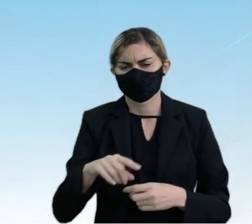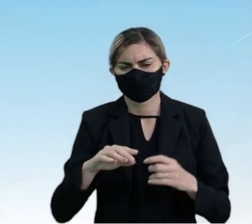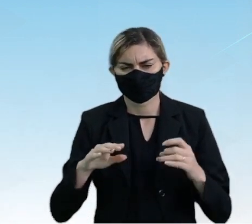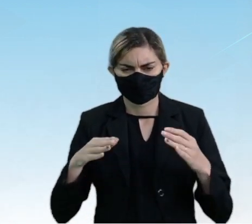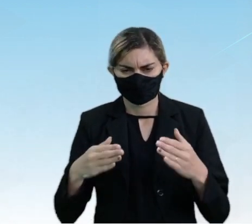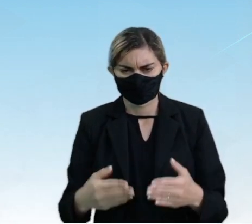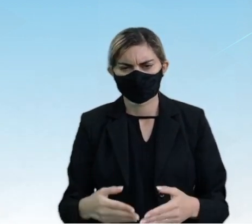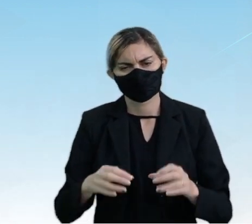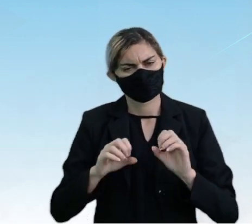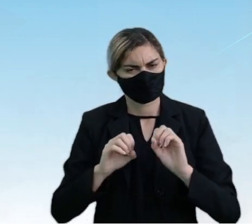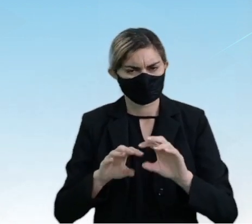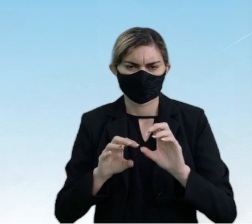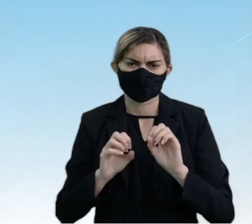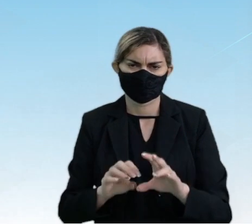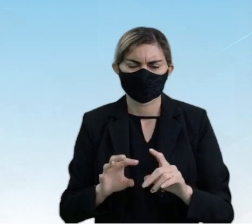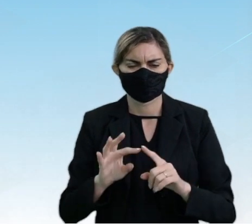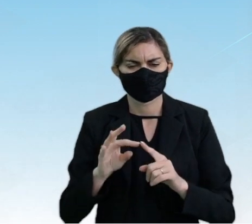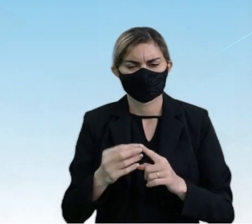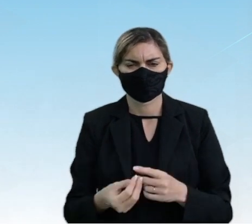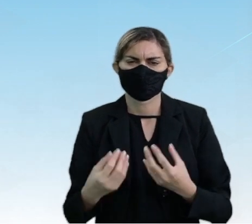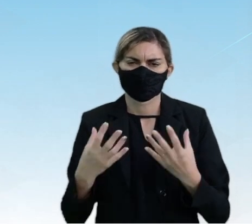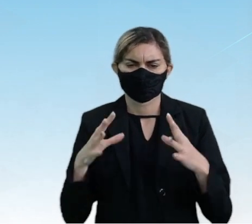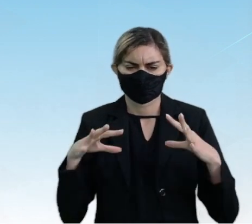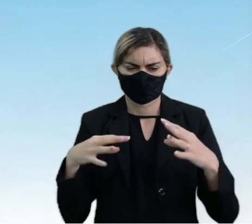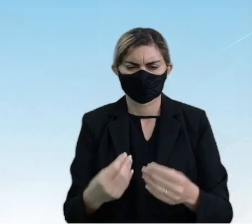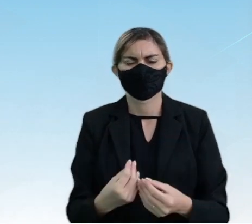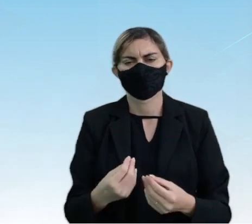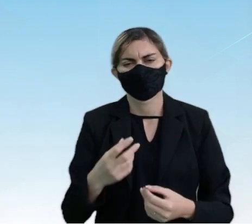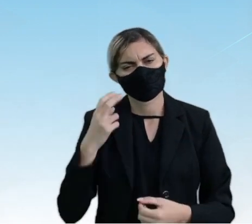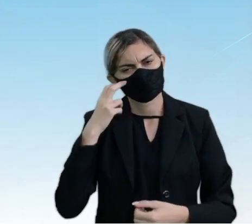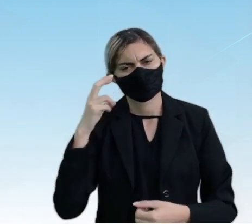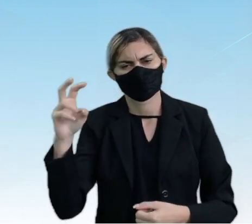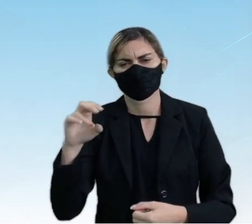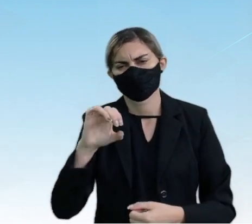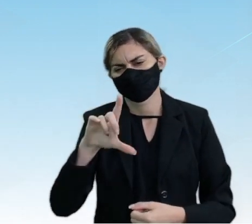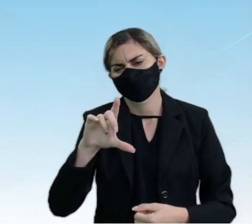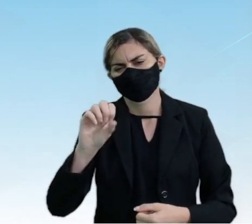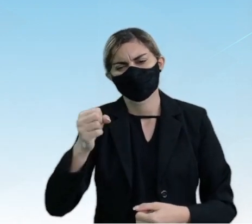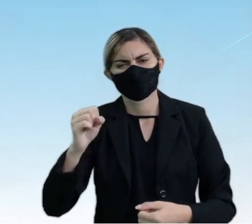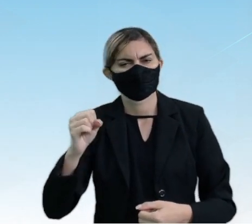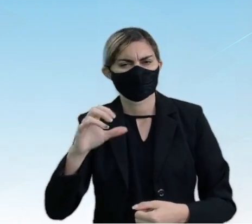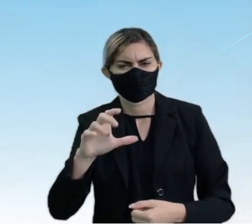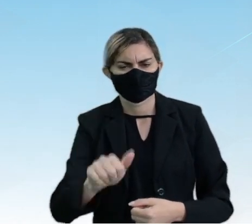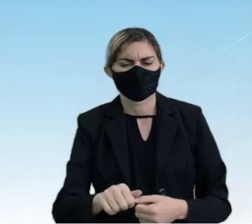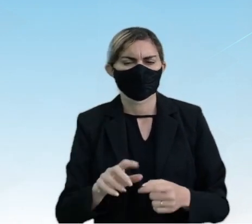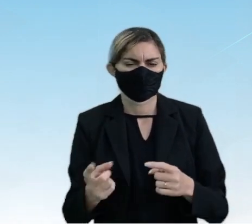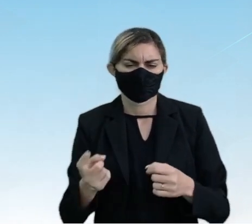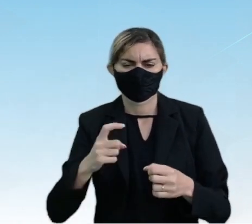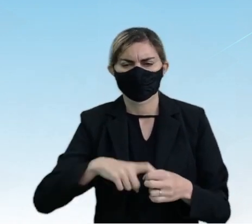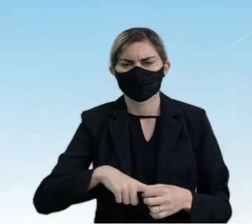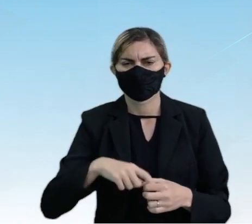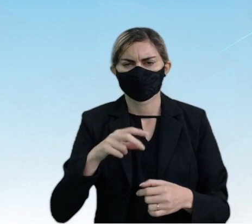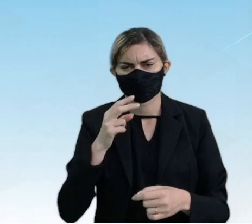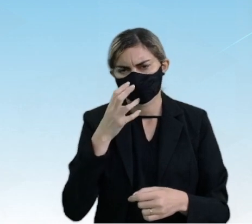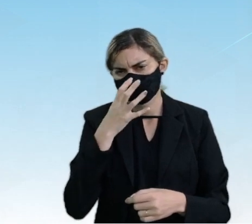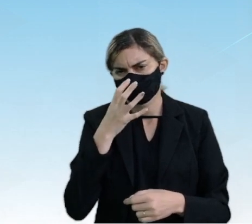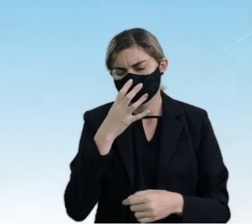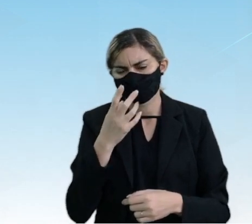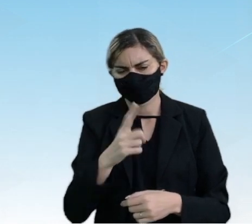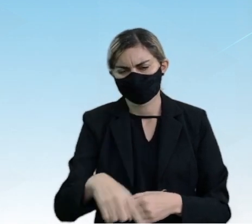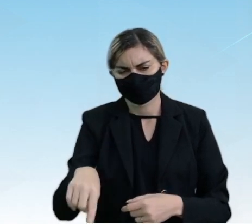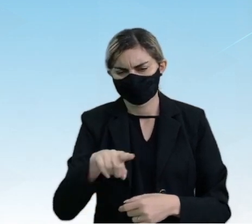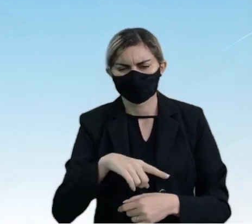perspectiva da educação física como um todo, né? Então, a cultura clássica ela fez com que a educação física voltasse a ser apreciada. Então, quando a